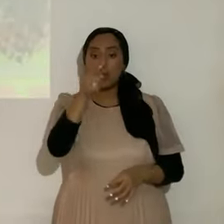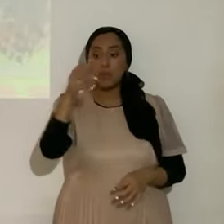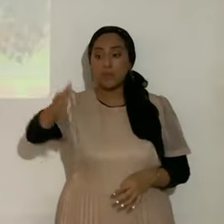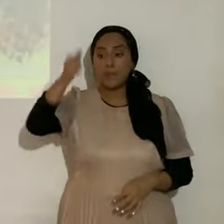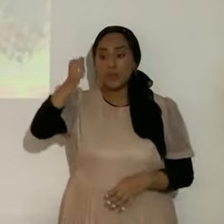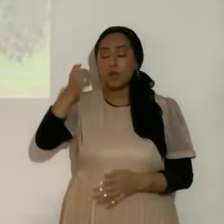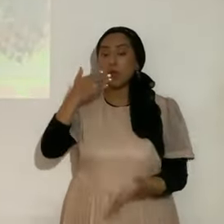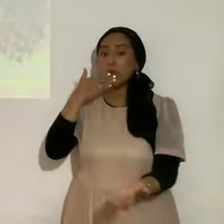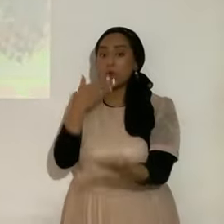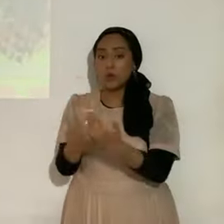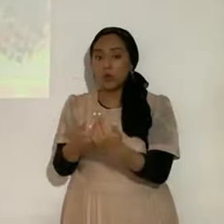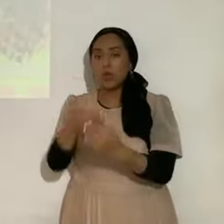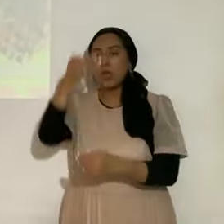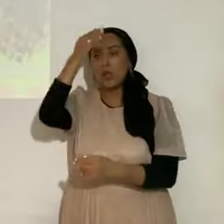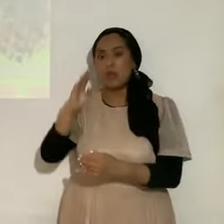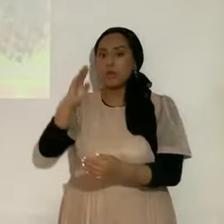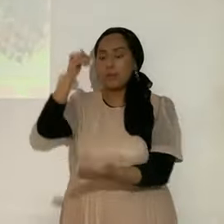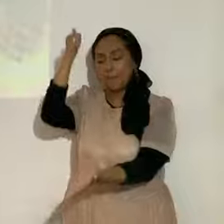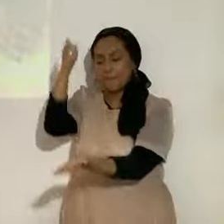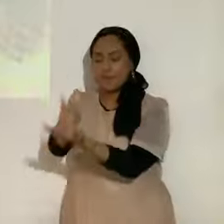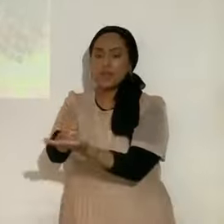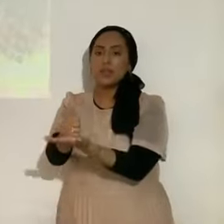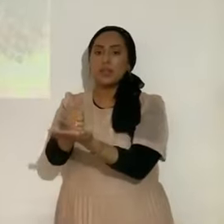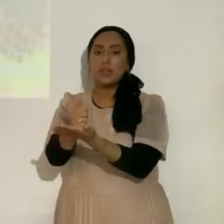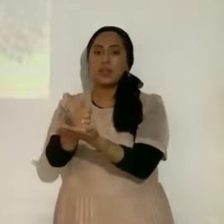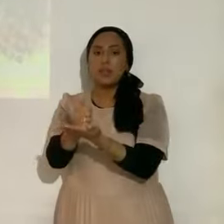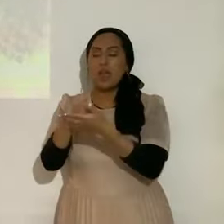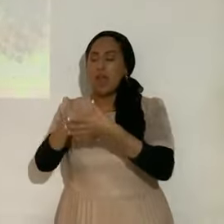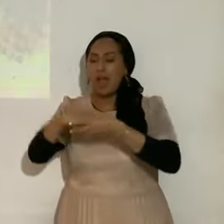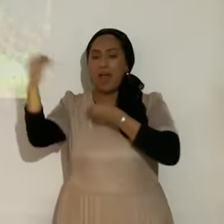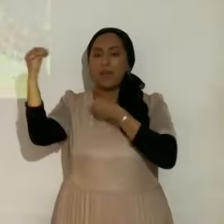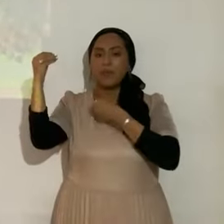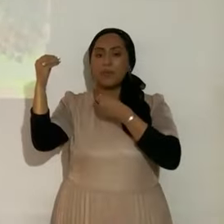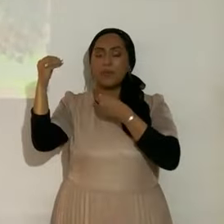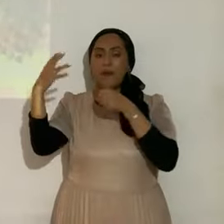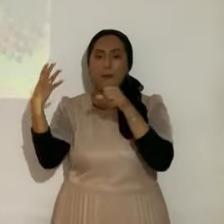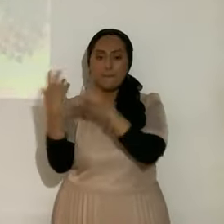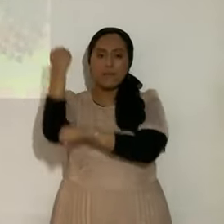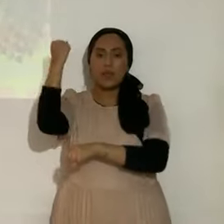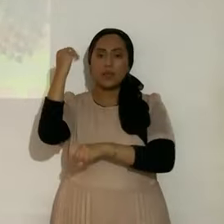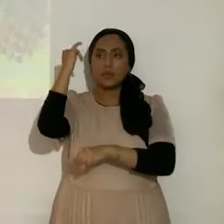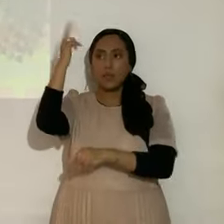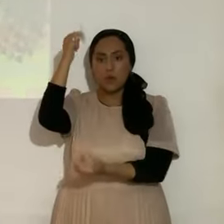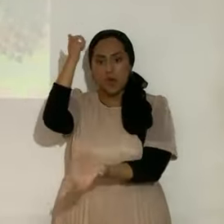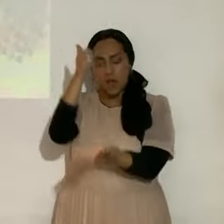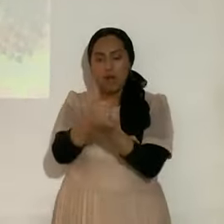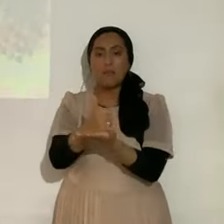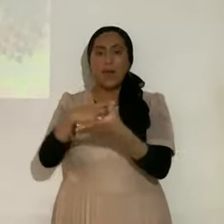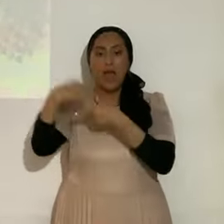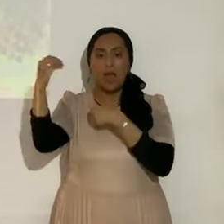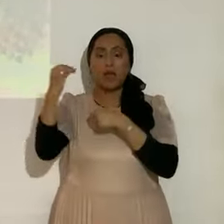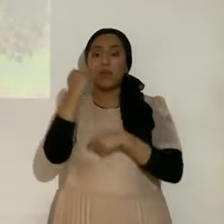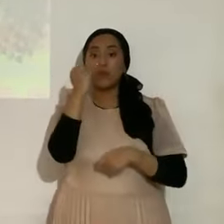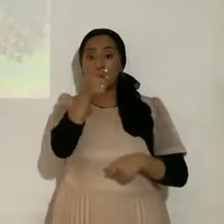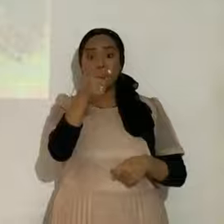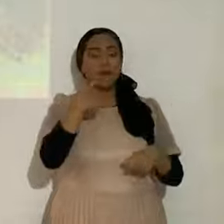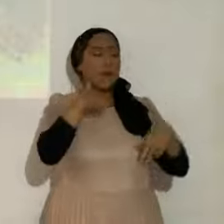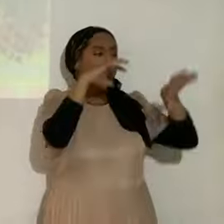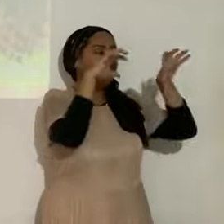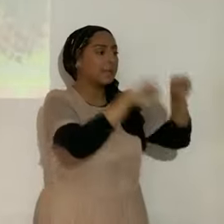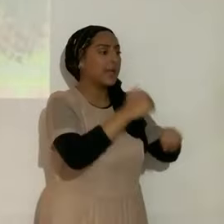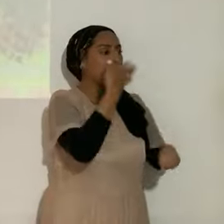bueno, el Elohim te respalda. Y sales de todo esto. Él te va a ayudar a salir de todo esto. Si tomas lo